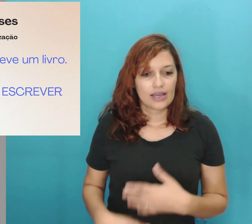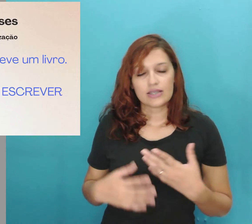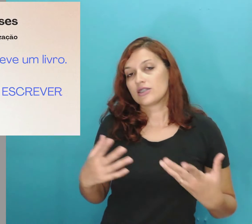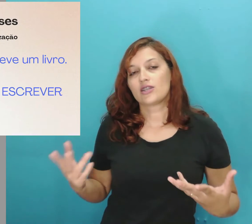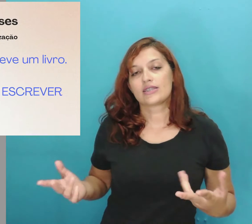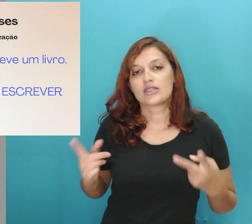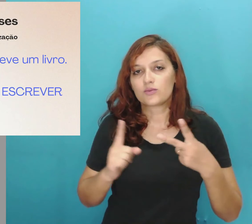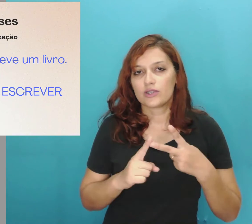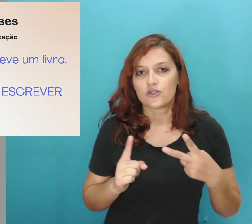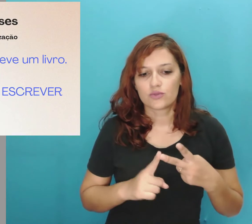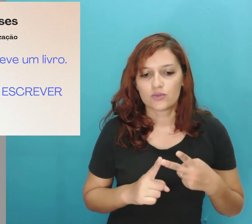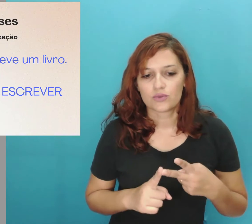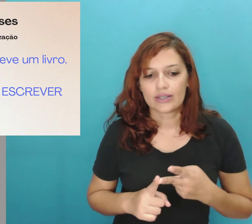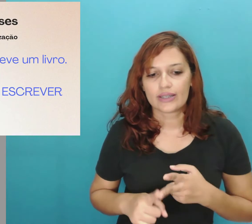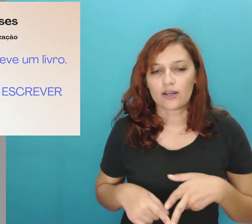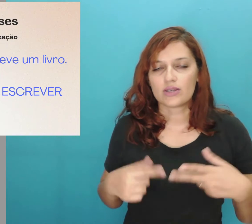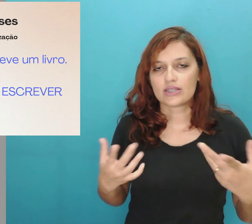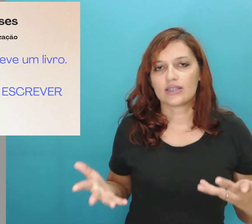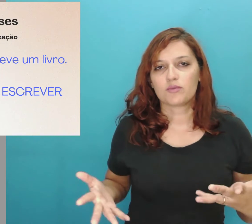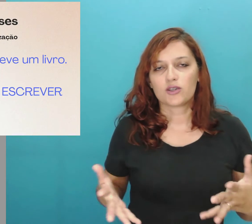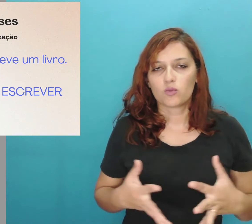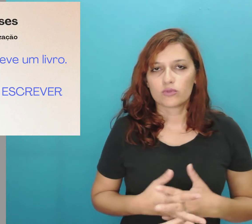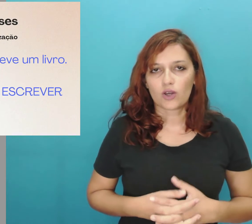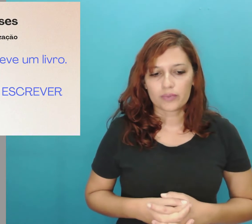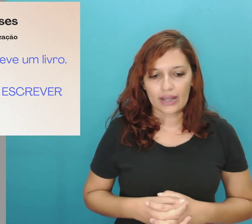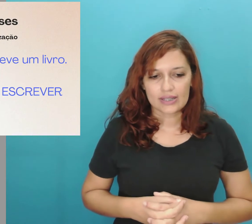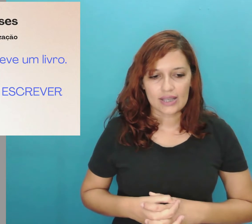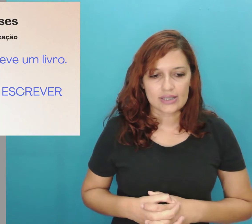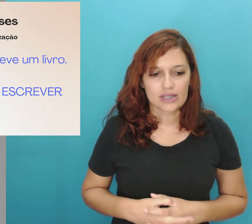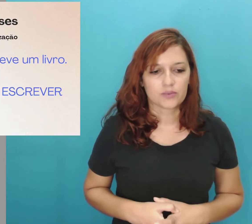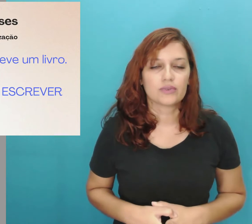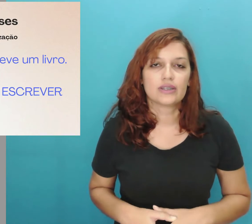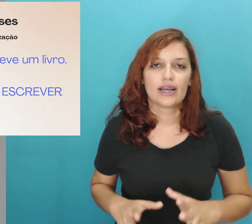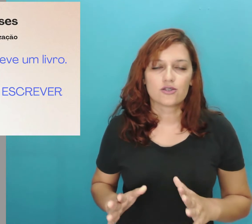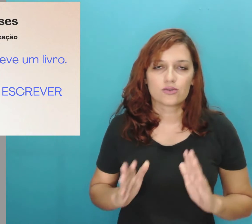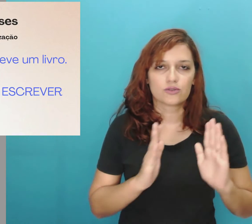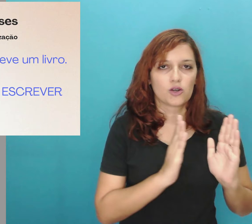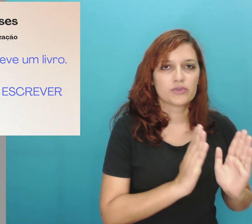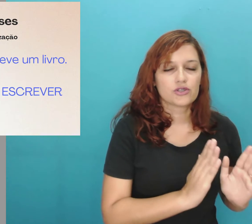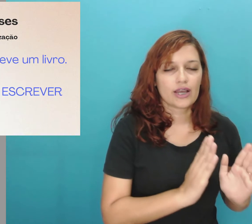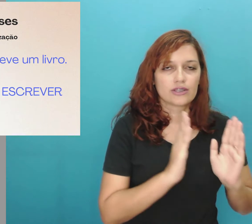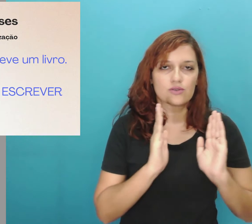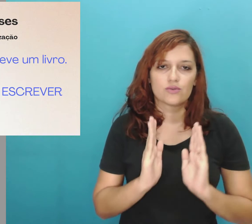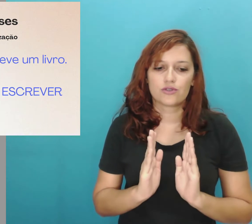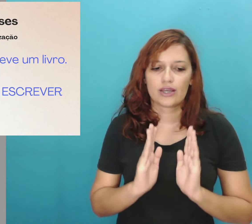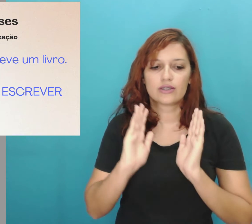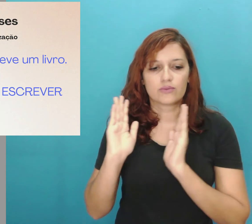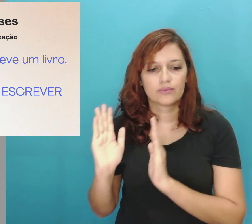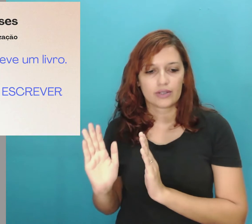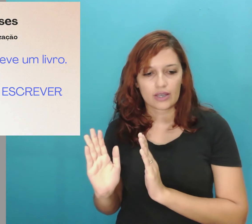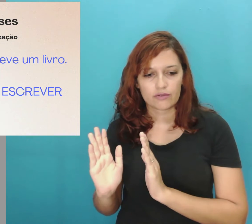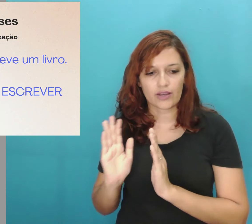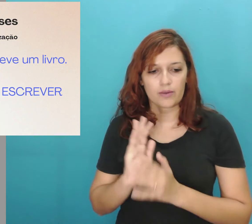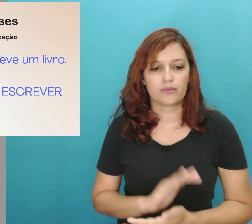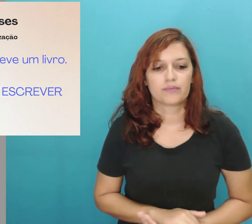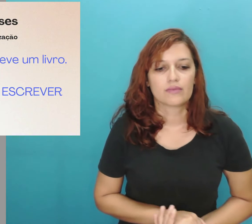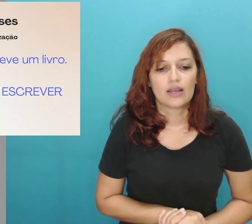Existe essa segunda estrutura, que é conhecida também como topicalização, que é a estrutura objeto, sujeito e verbo.